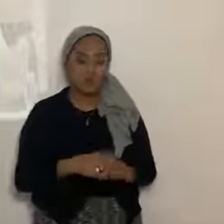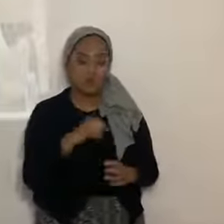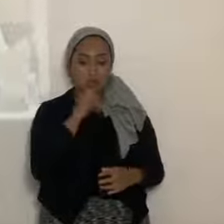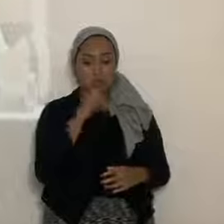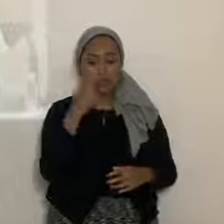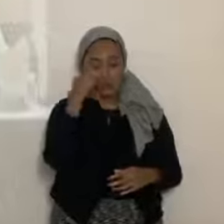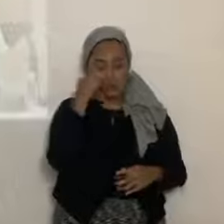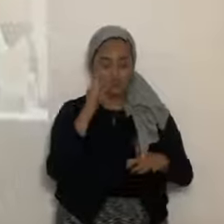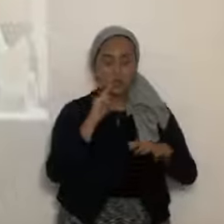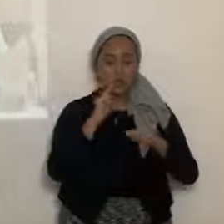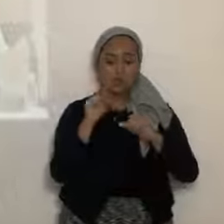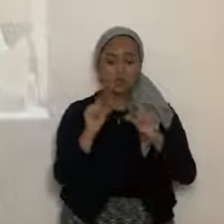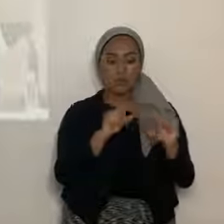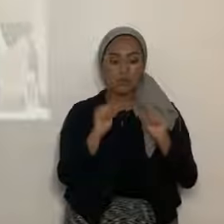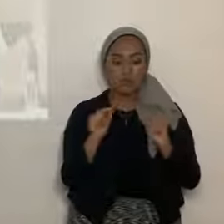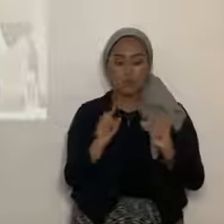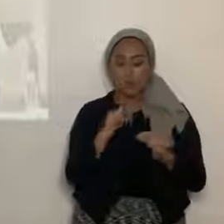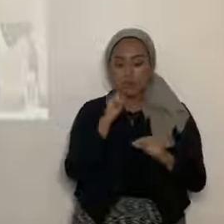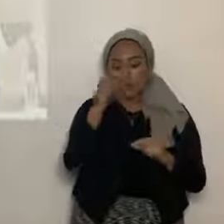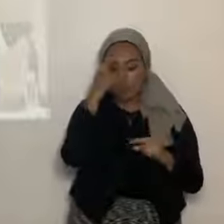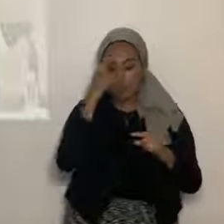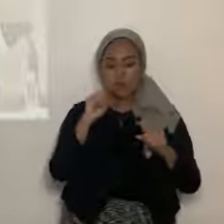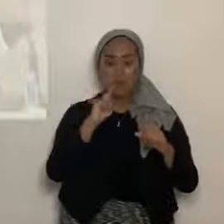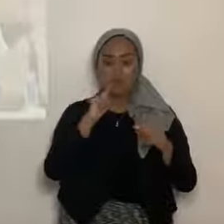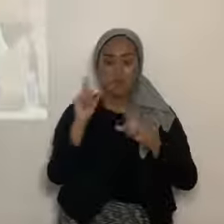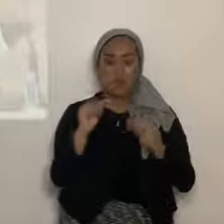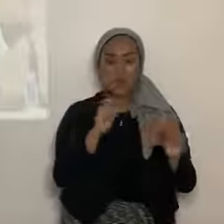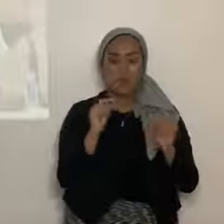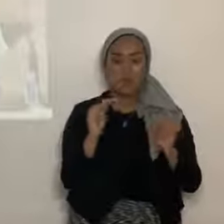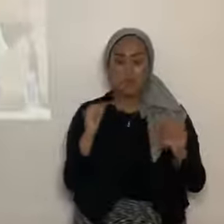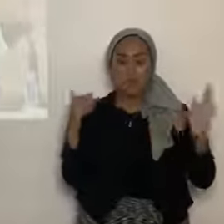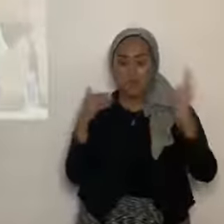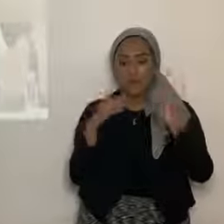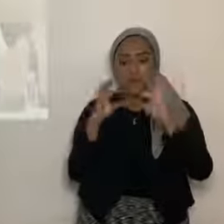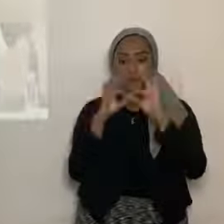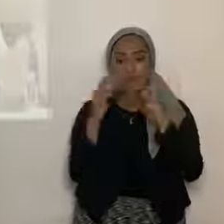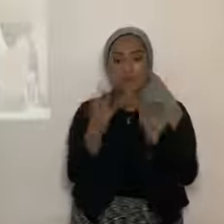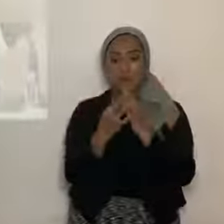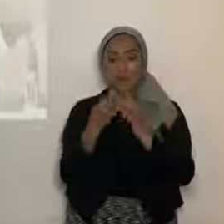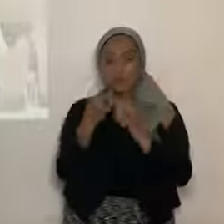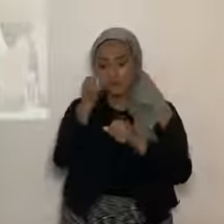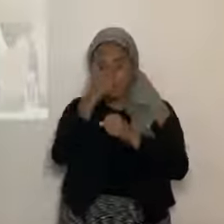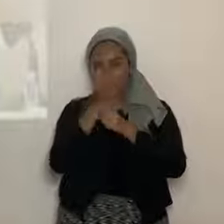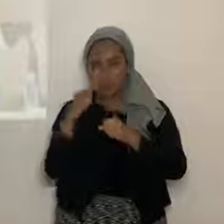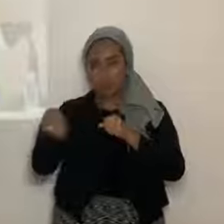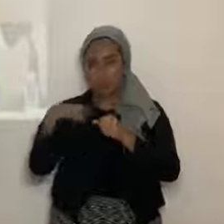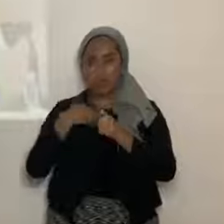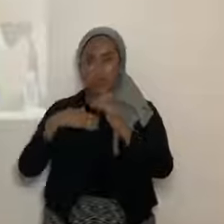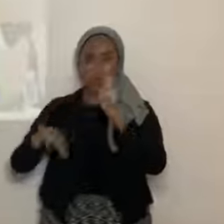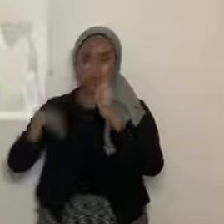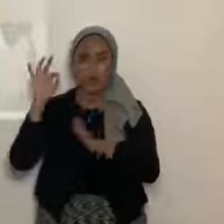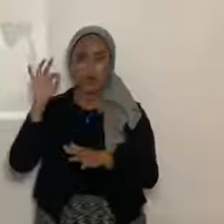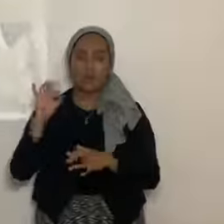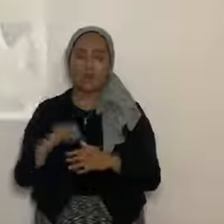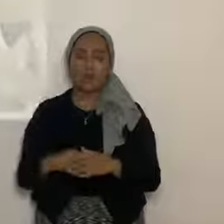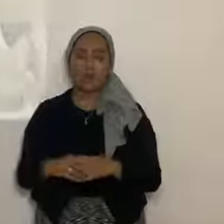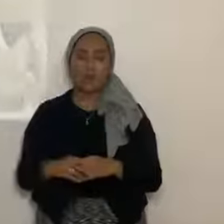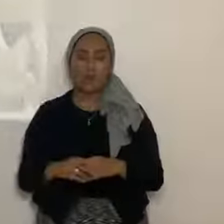hablar mal, no se te ocurra hablar mal de las familias de los que han sido llamados, de los rohín, de